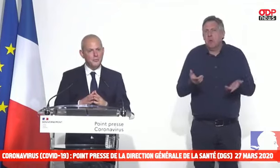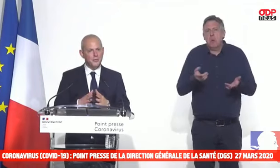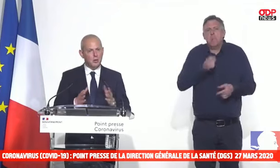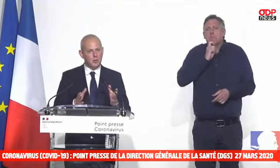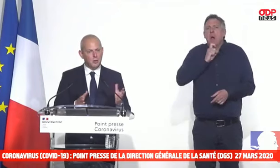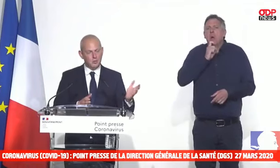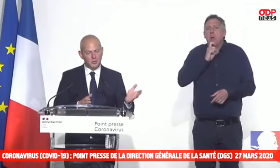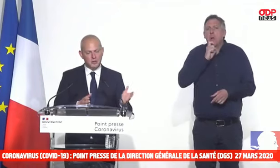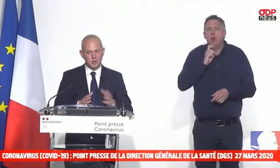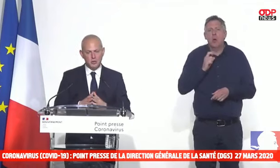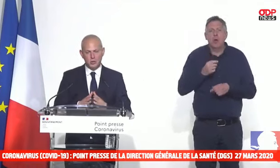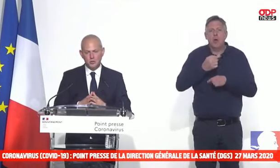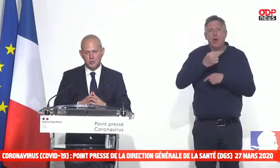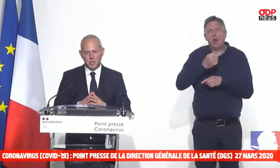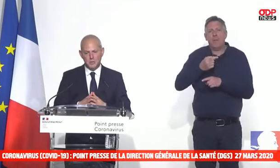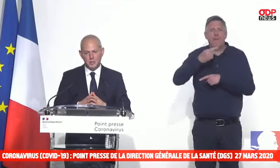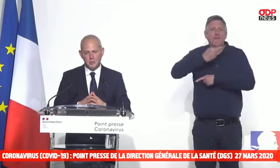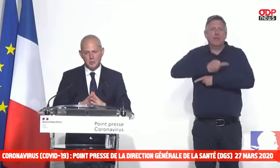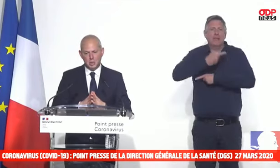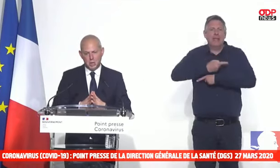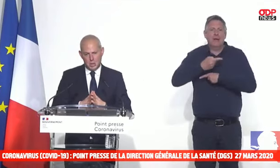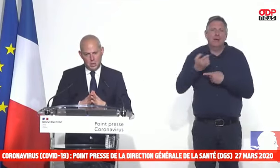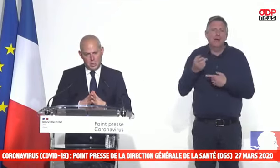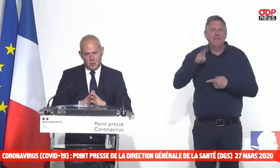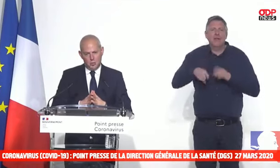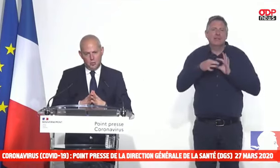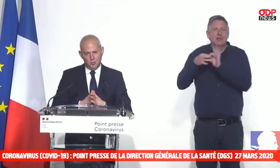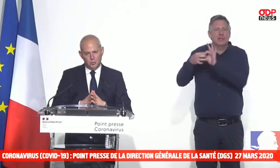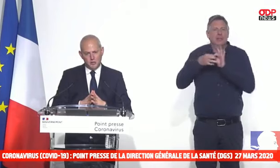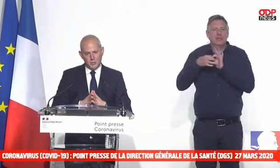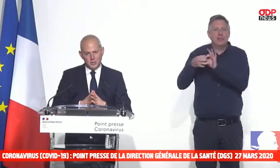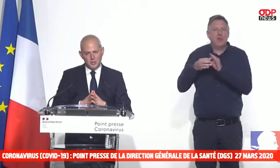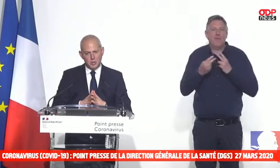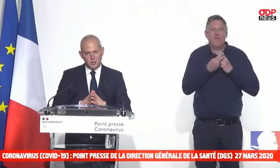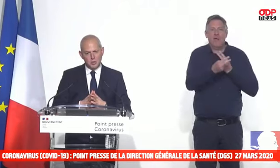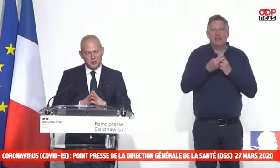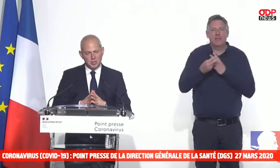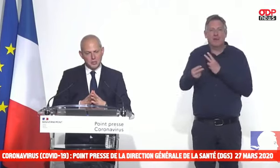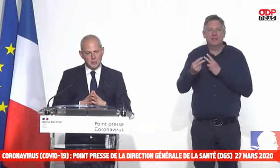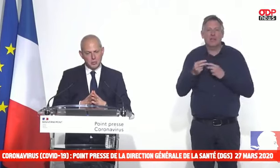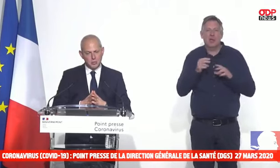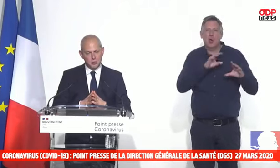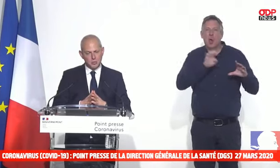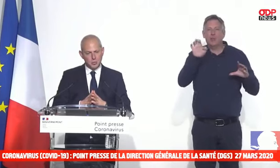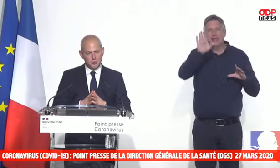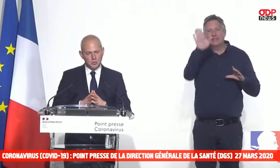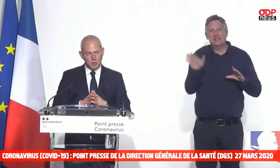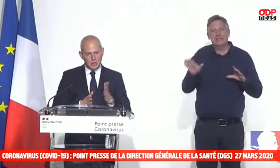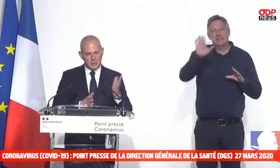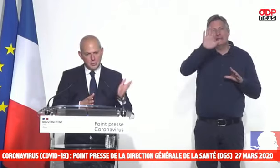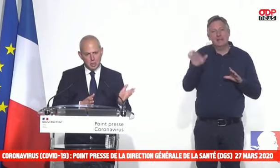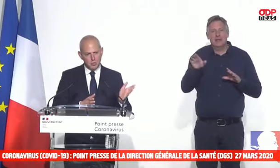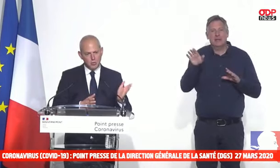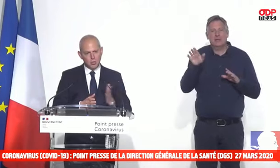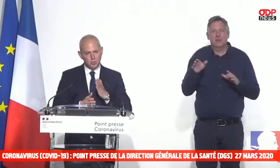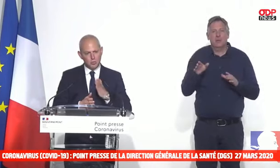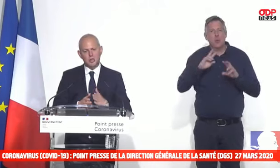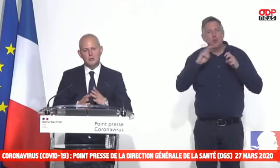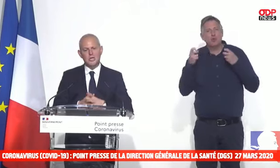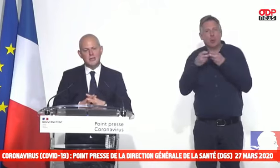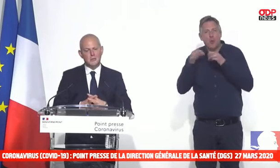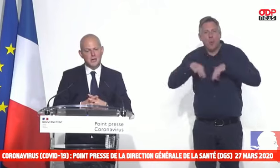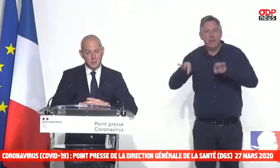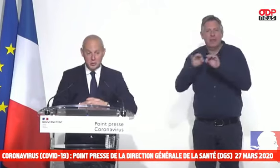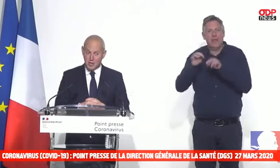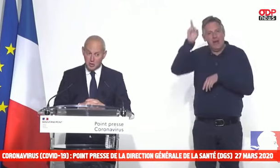frontalière. Vous le savez, je le répète, nos voisins, en particulier du Grand Est, nous ont proposé de l'aide. C'est le cas du Luxembourg, c'est le